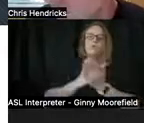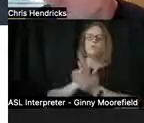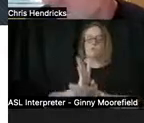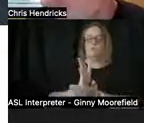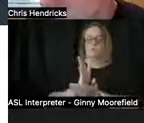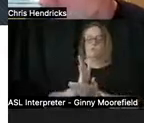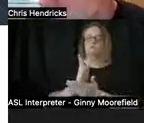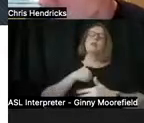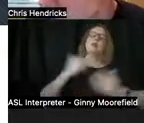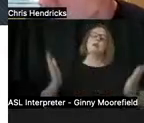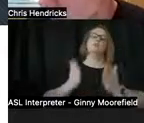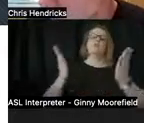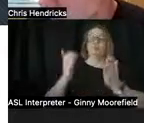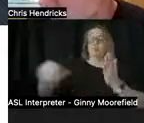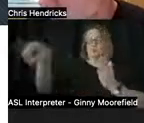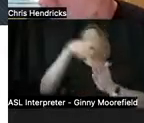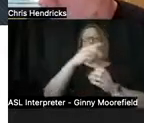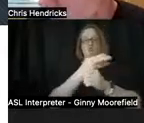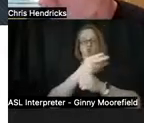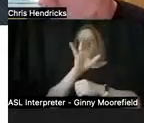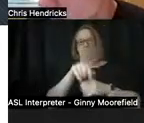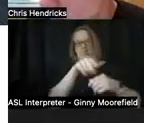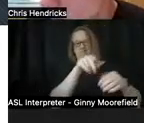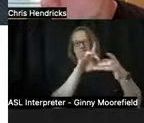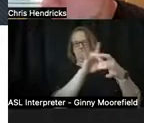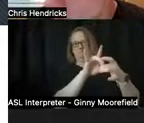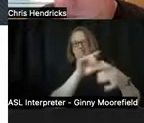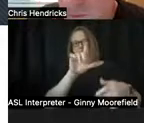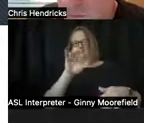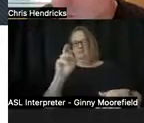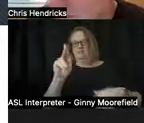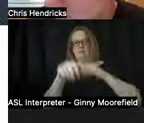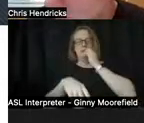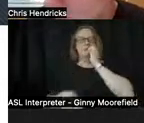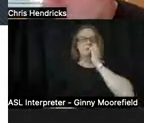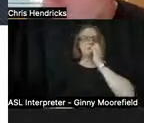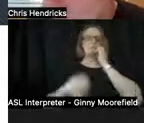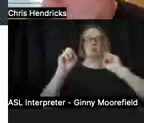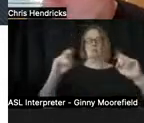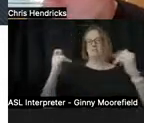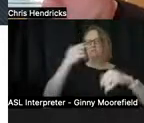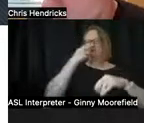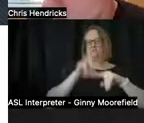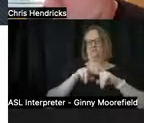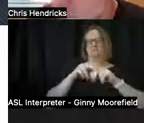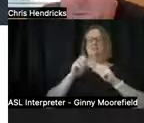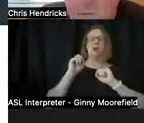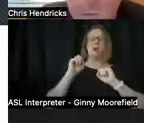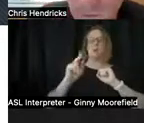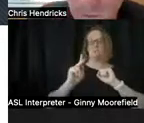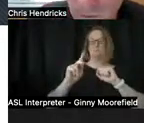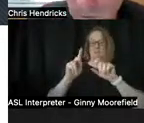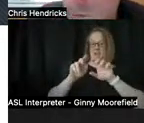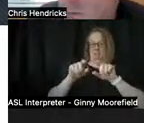seguros de cuáles son nuestros derechos y yo Les animo a todos ustedes a que utilicen este enlace para que puedan acceder a este recurso ahora un momento de